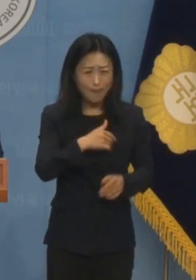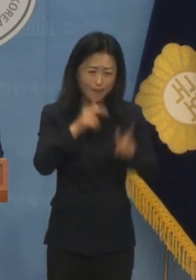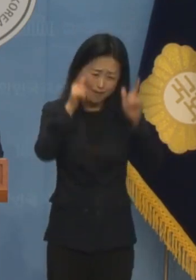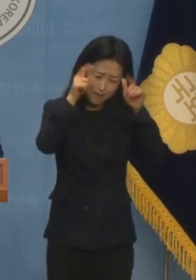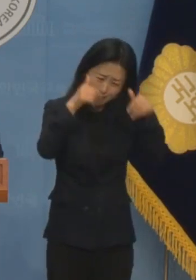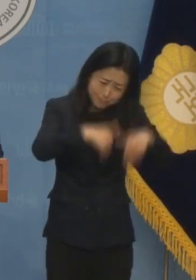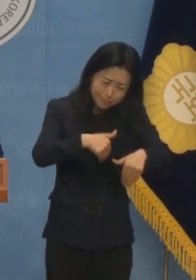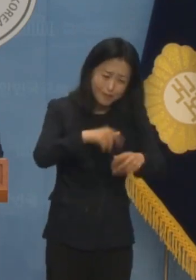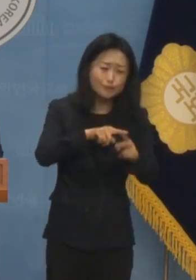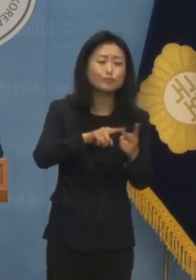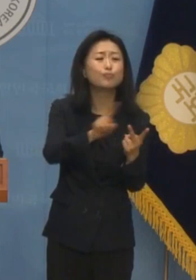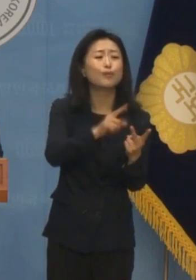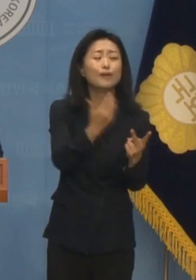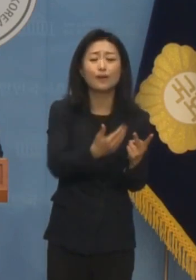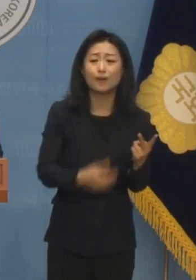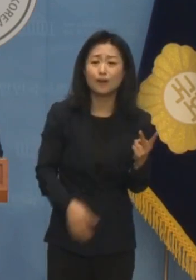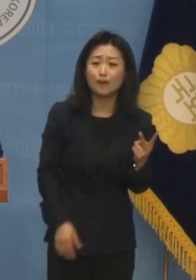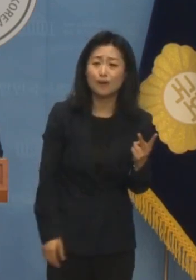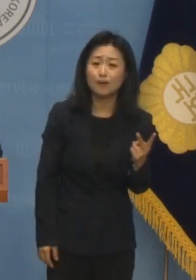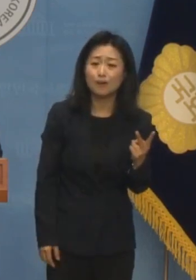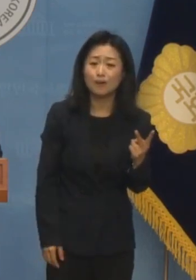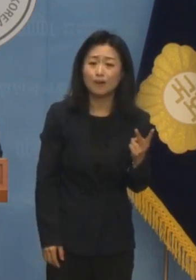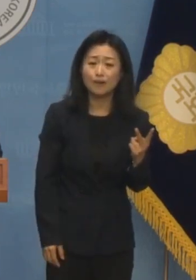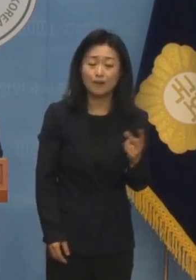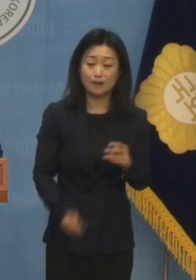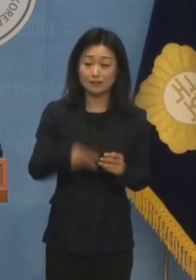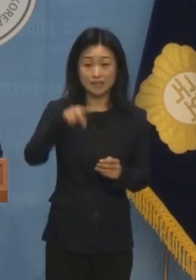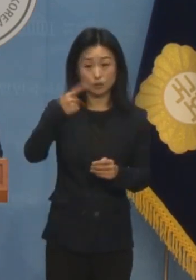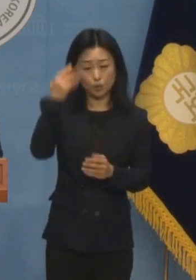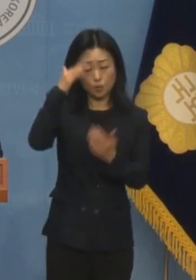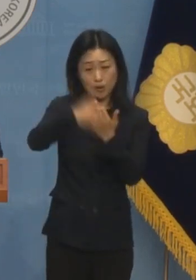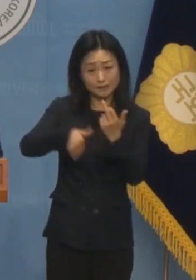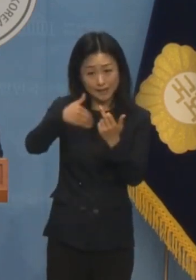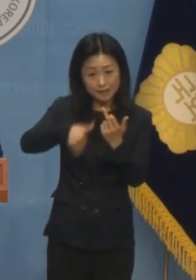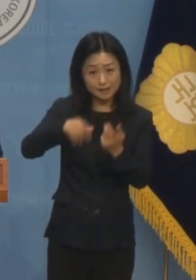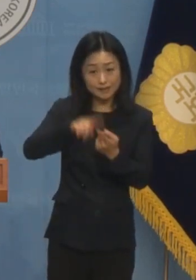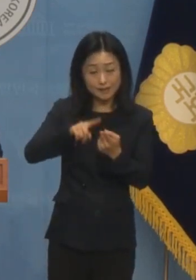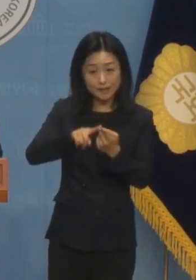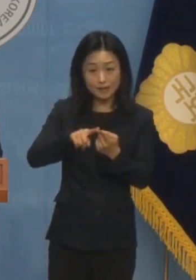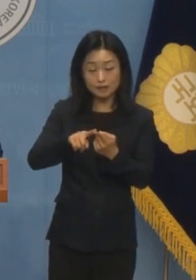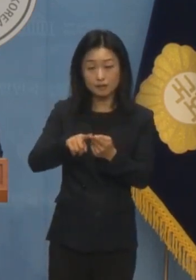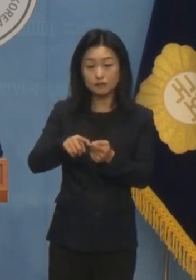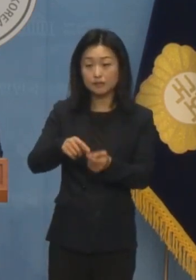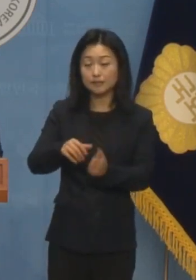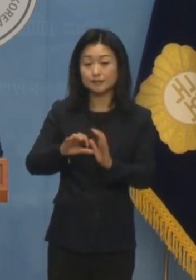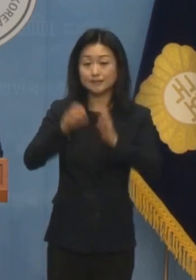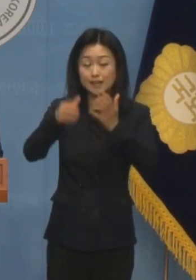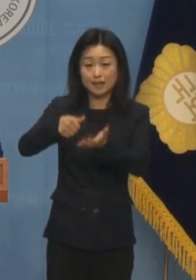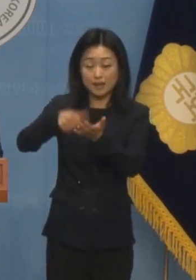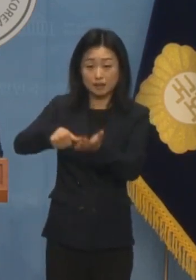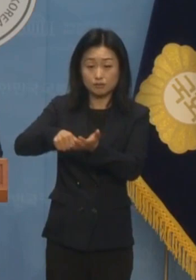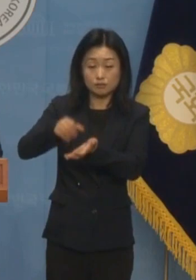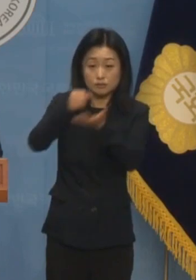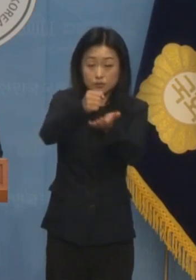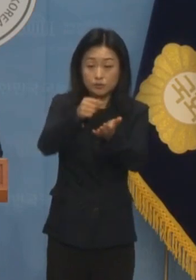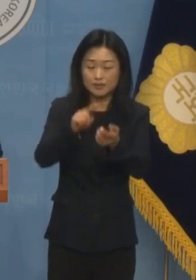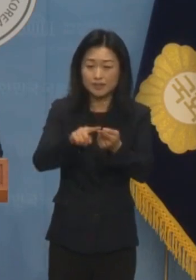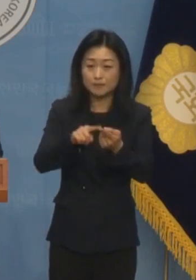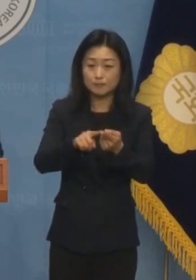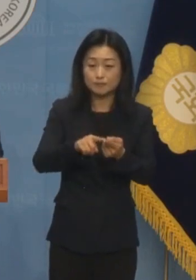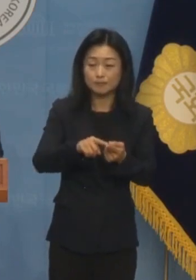둘중의 하나일 것입니다 이번 사도광산 세계산 등제 시도는 군함도 시즌